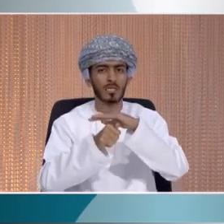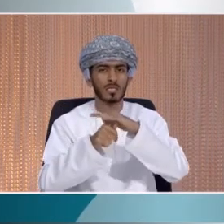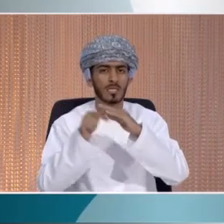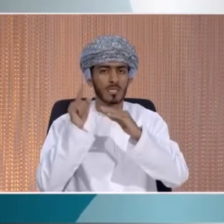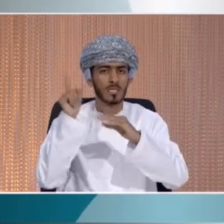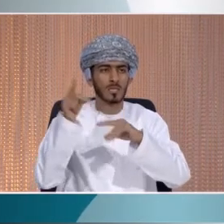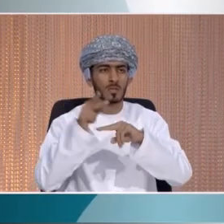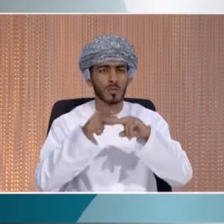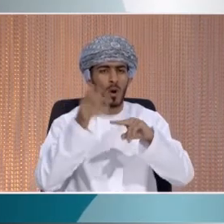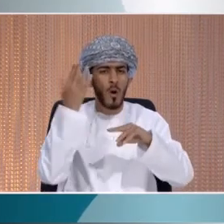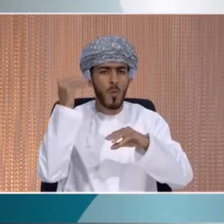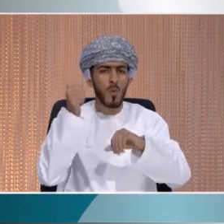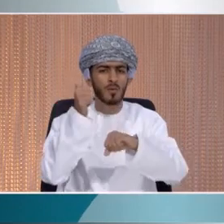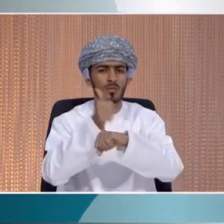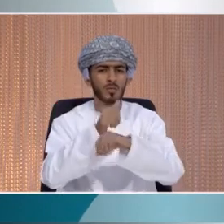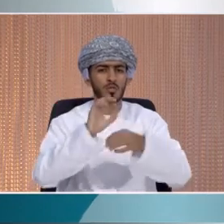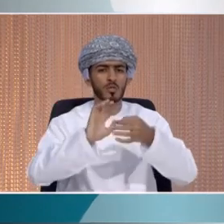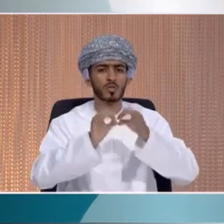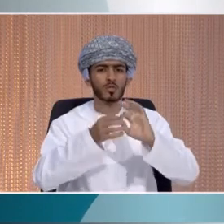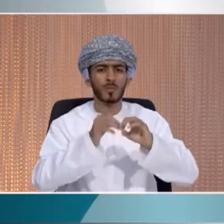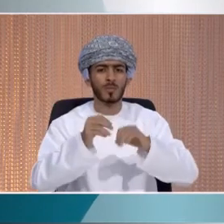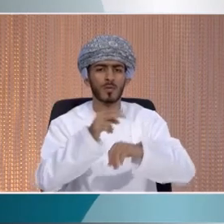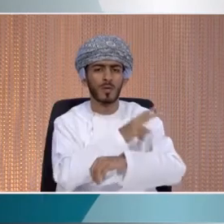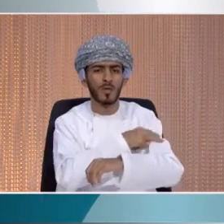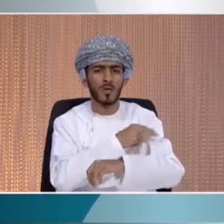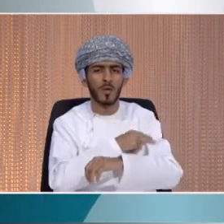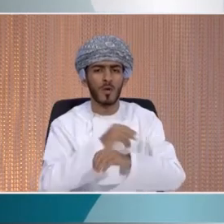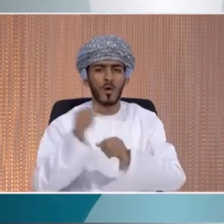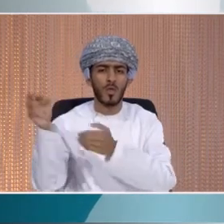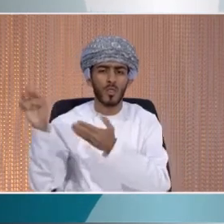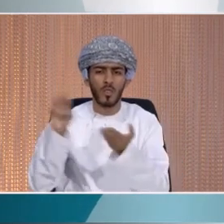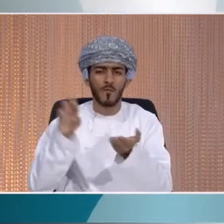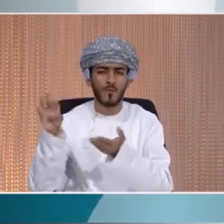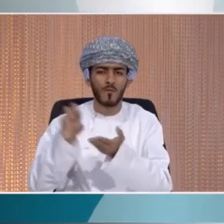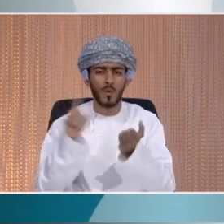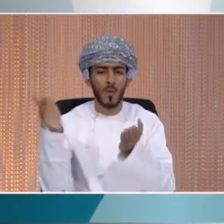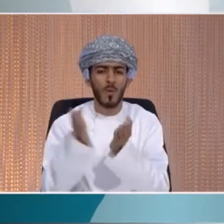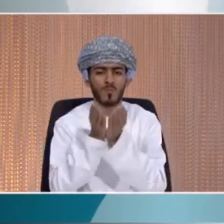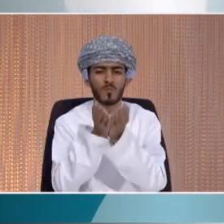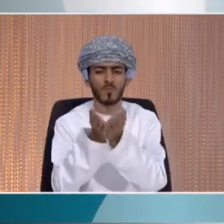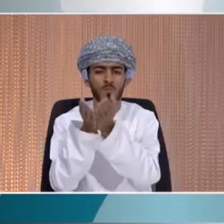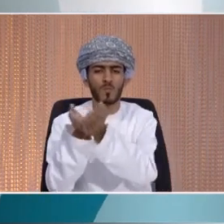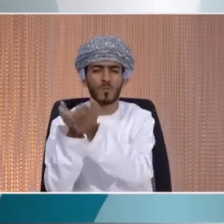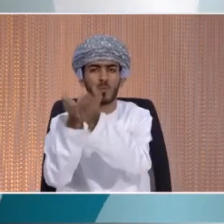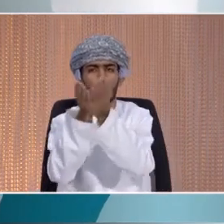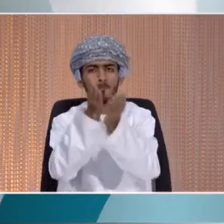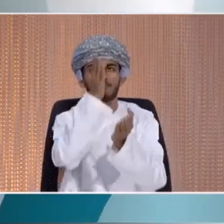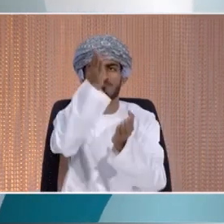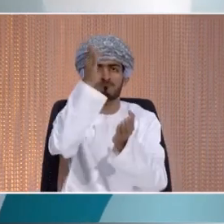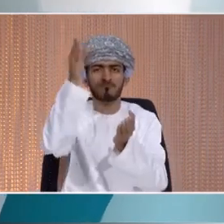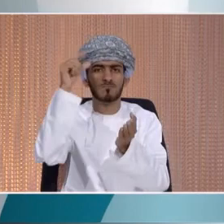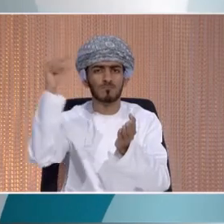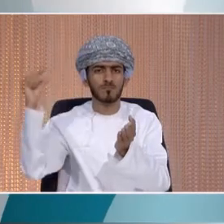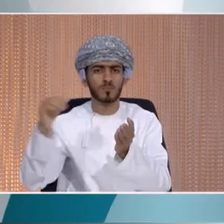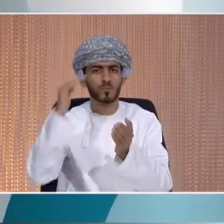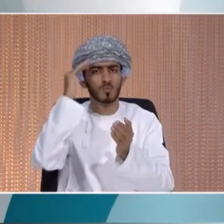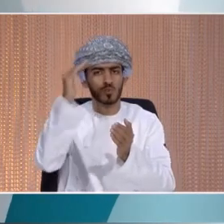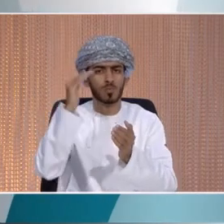أسس هذا الجمعية منذ 17 عام، وهو يسير بهذه السفينة وكذلك أشكر